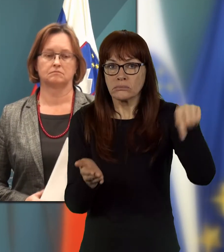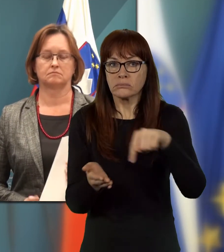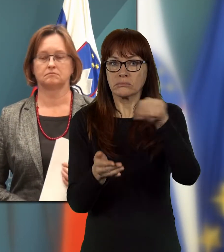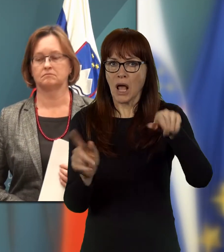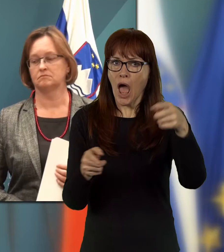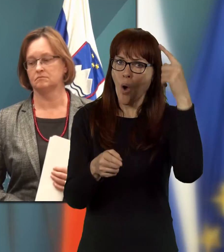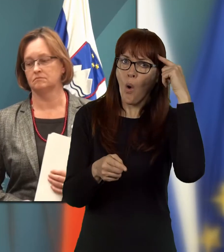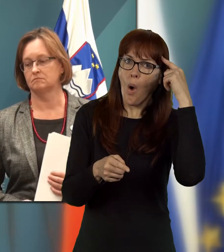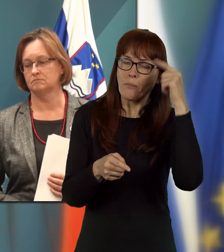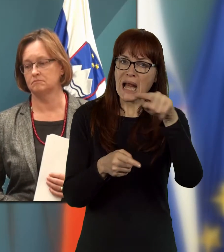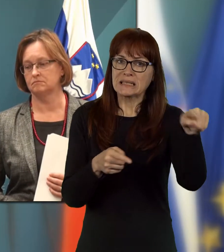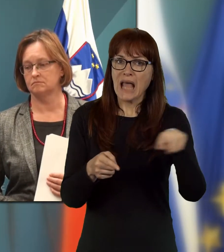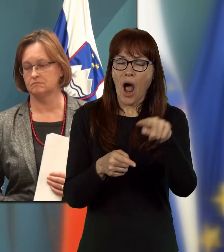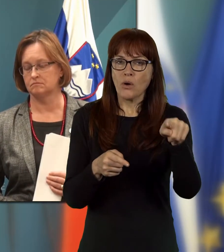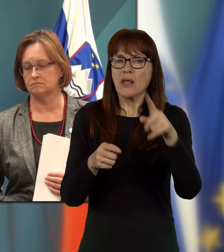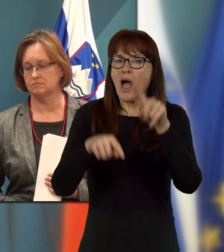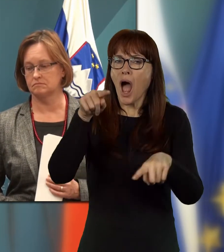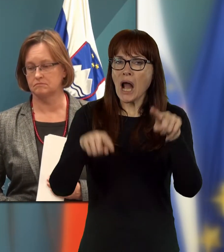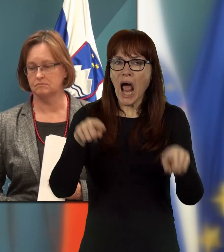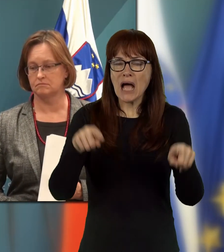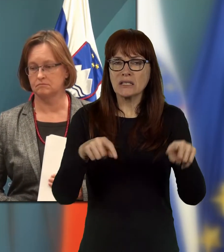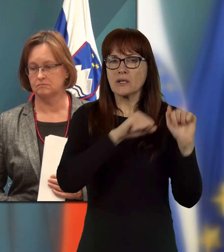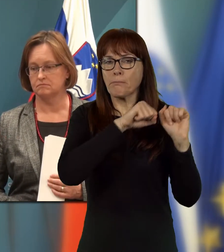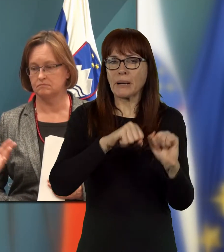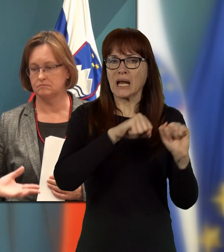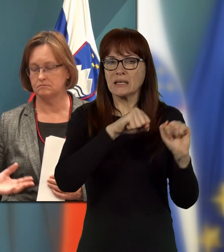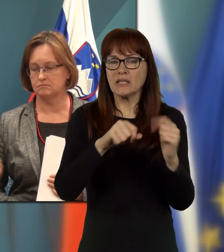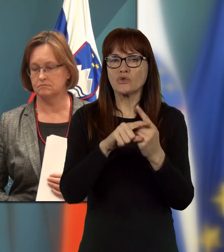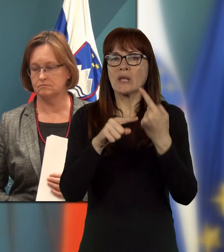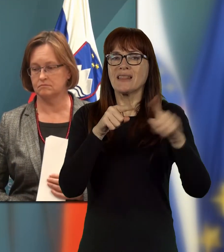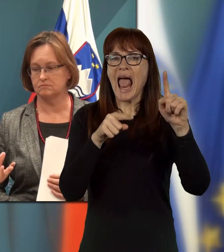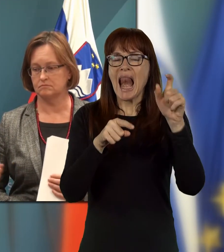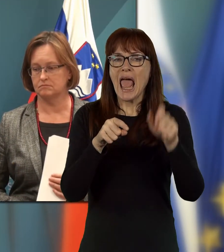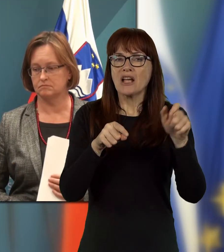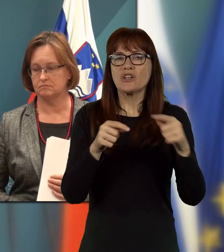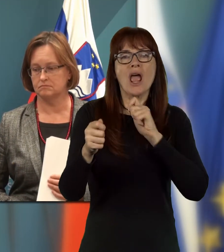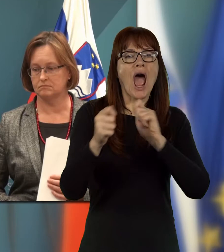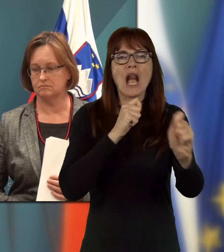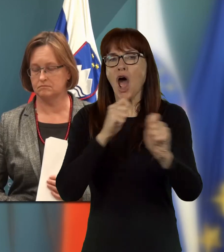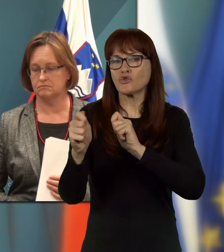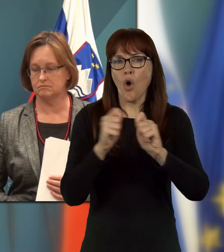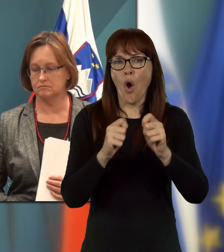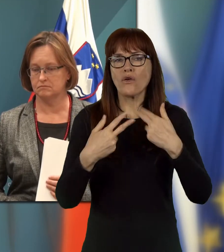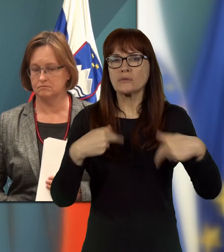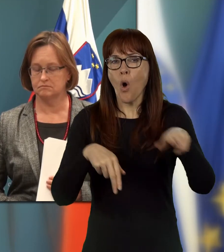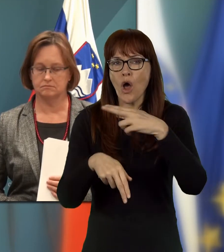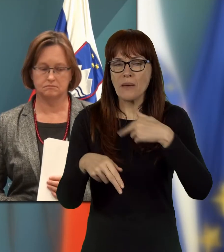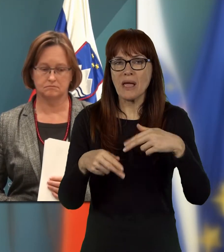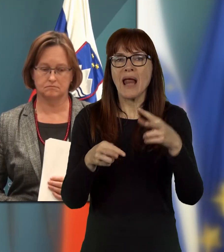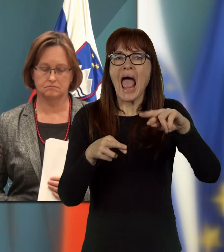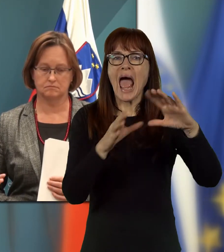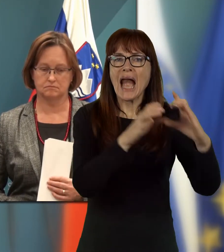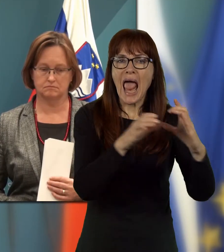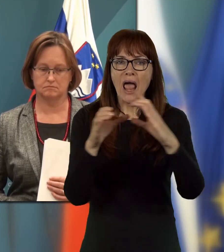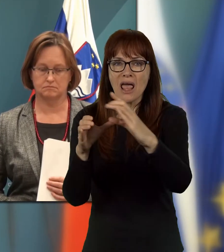ker lahko si predstavljate, z različnih pritiskov, tudi deležnikov, razgovorov, ki smo jih